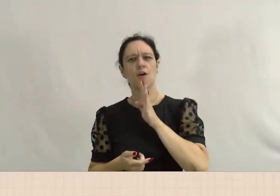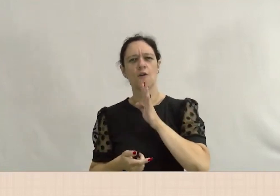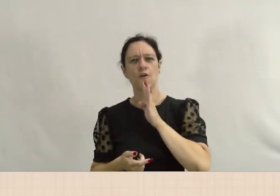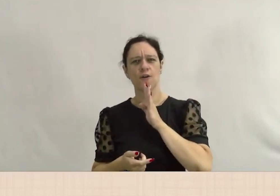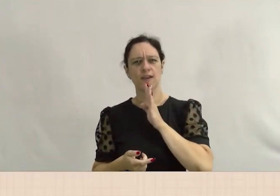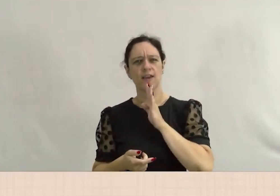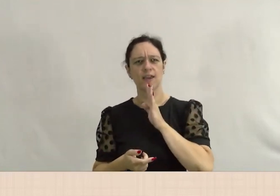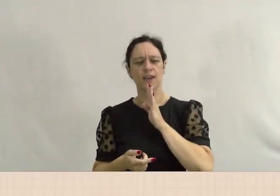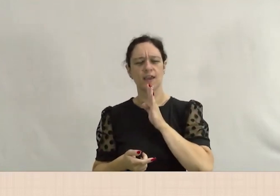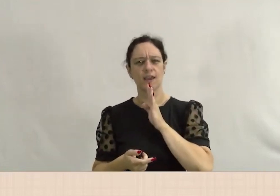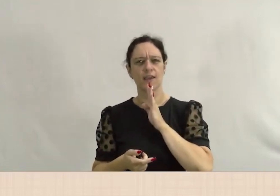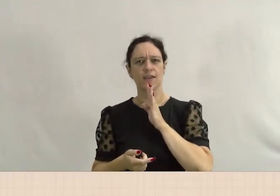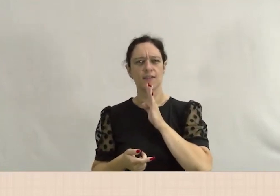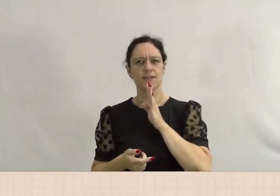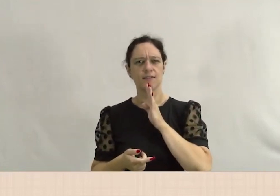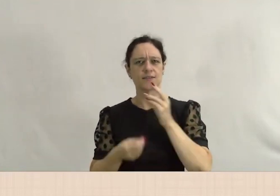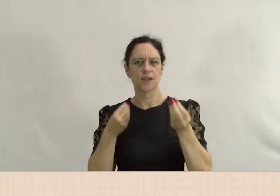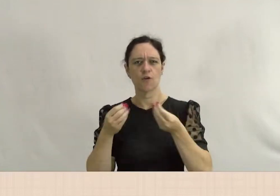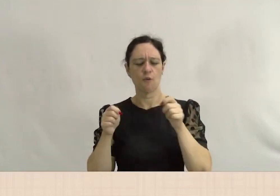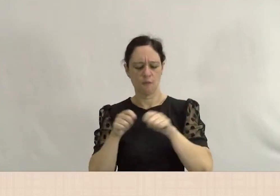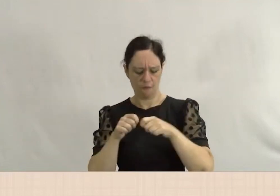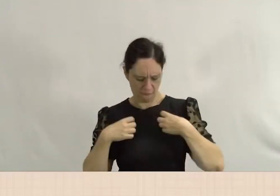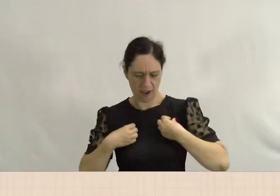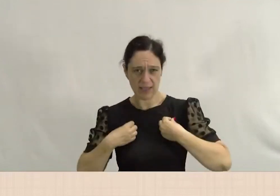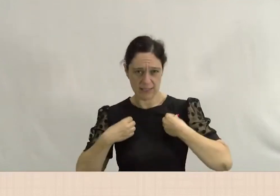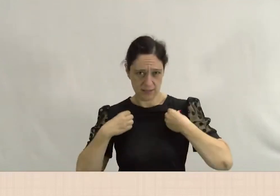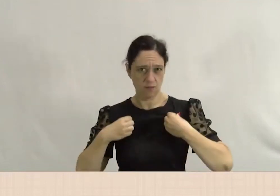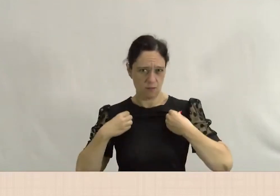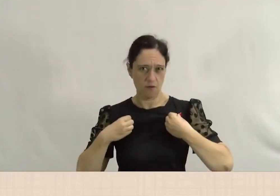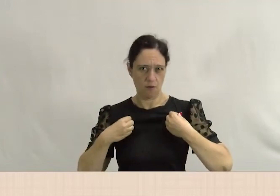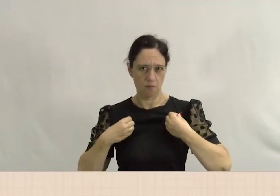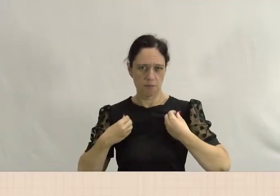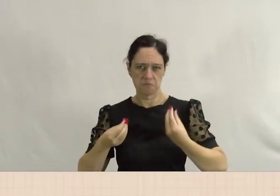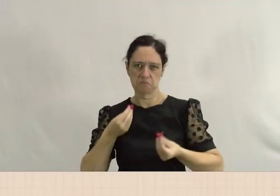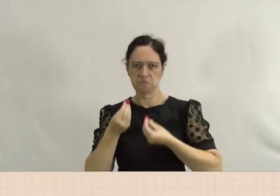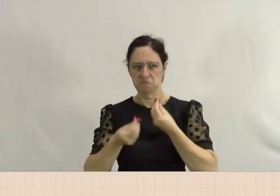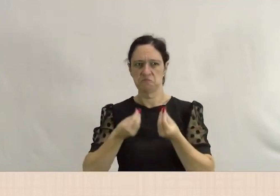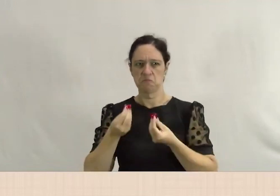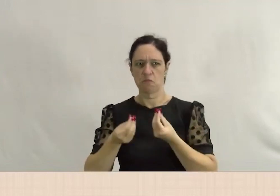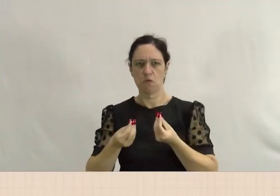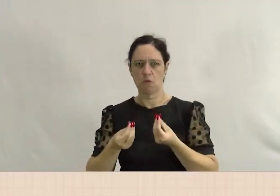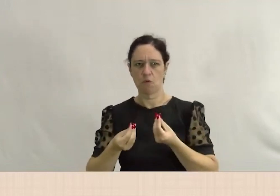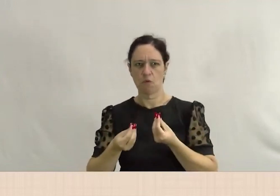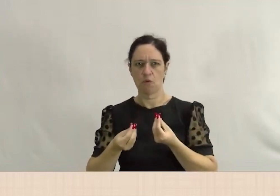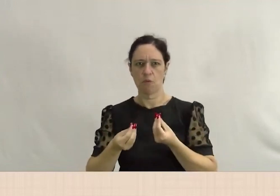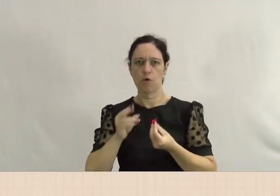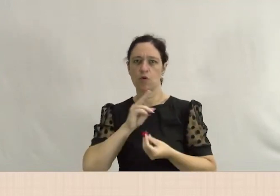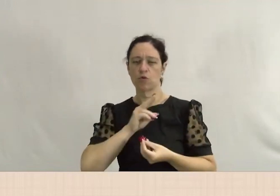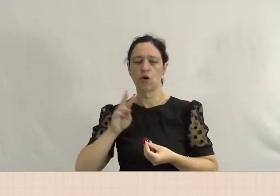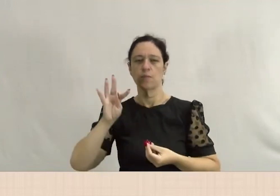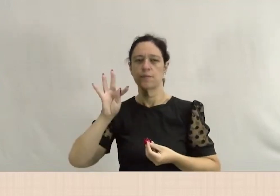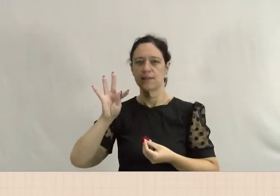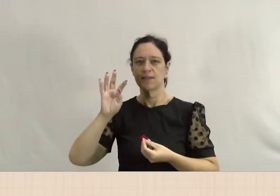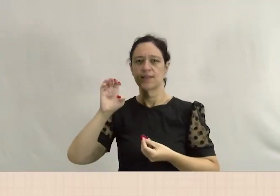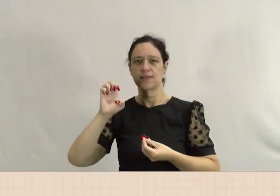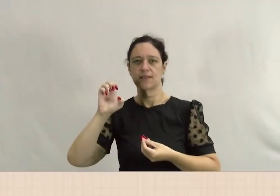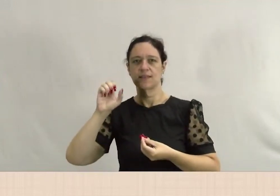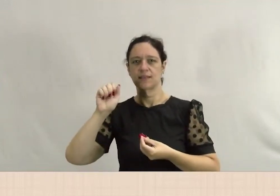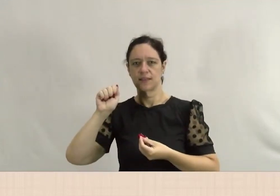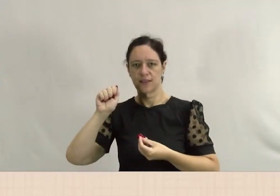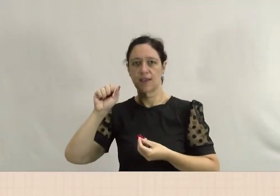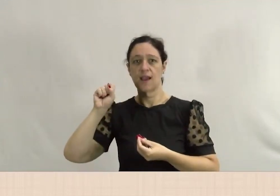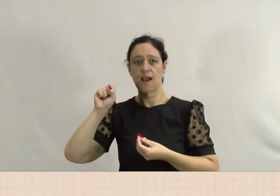máquina chamada tear? Quem conhece? Alguém que conhece? Tear, que faz tecido,